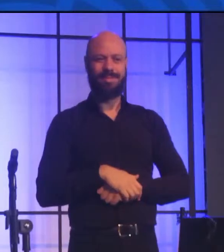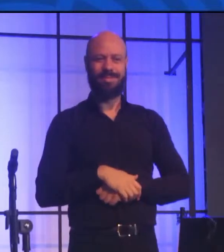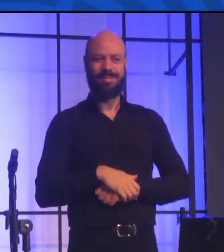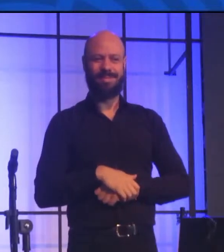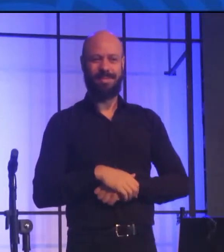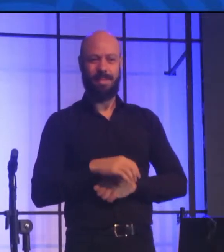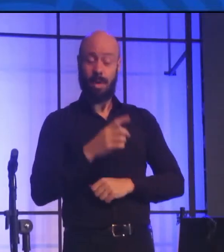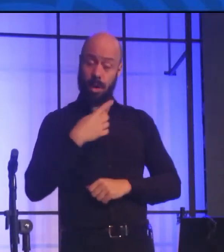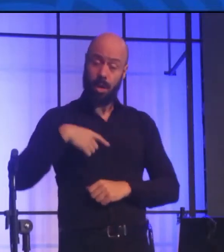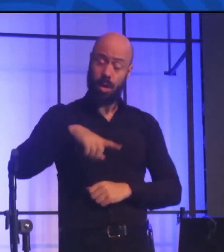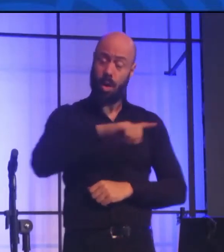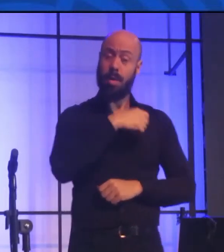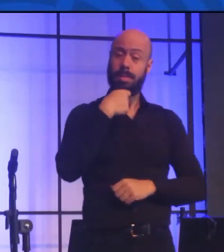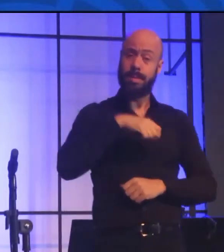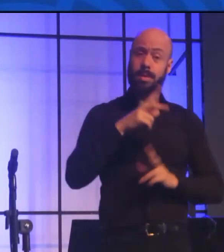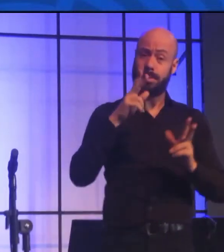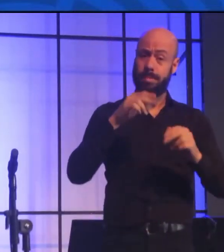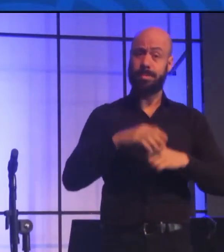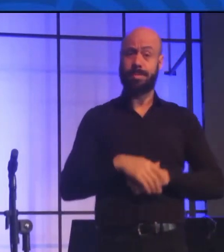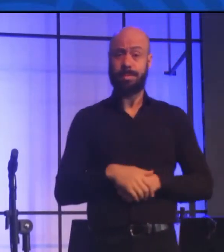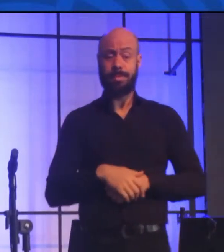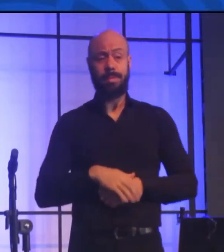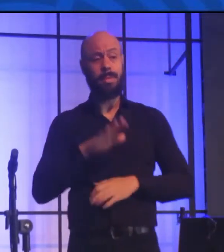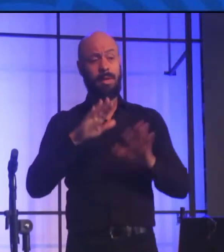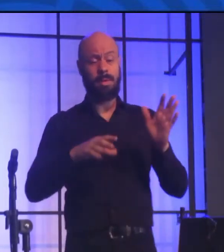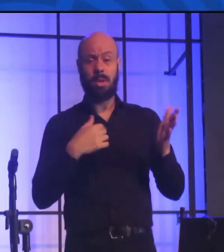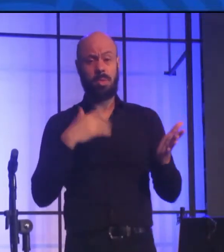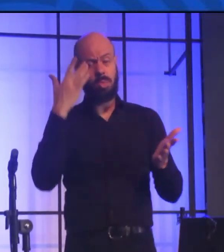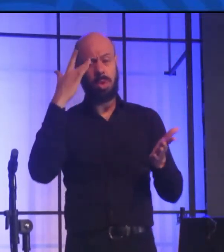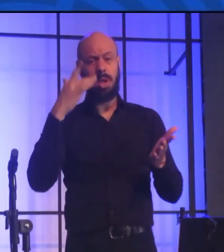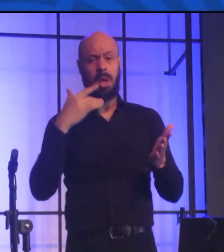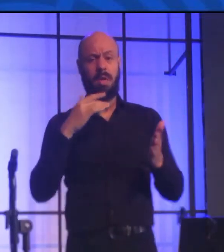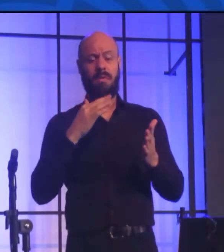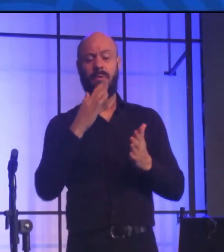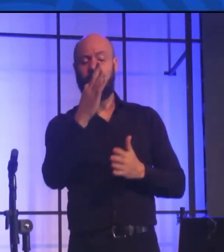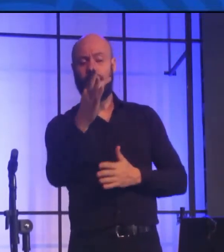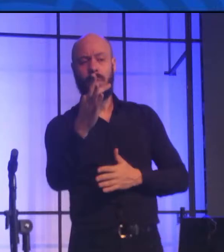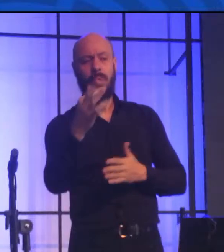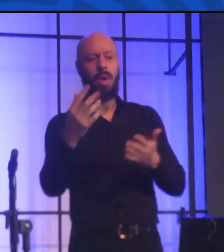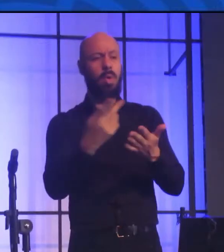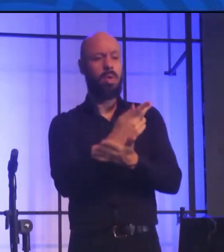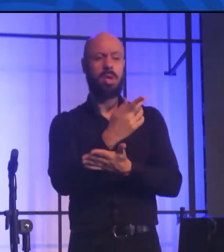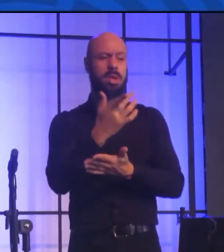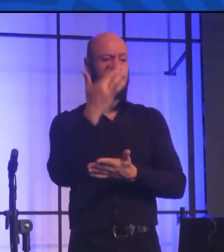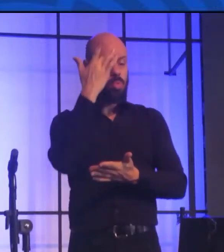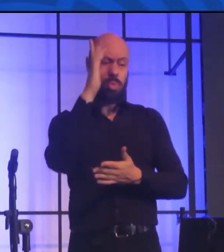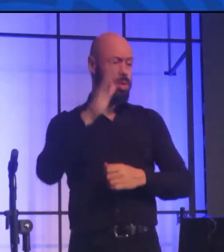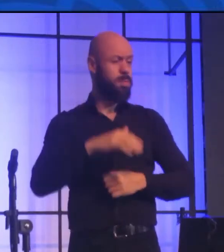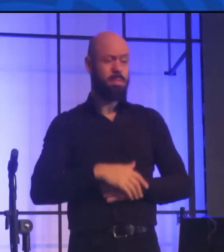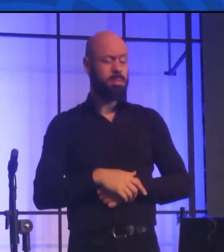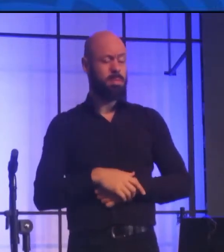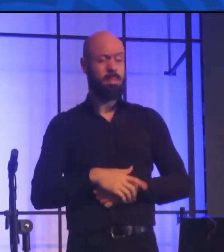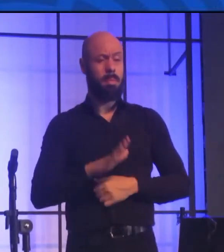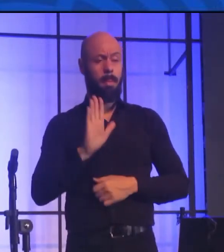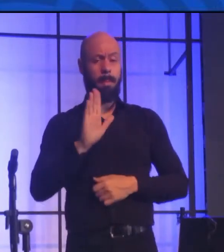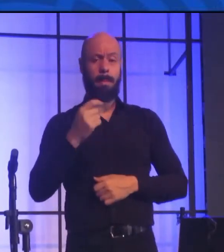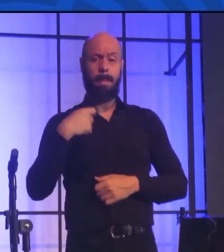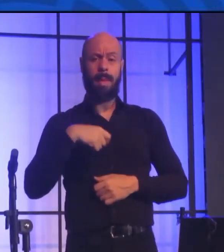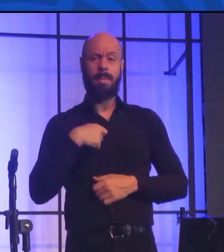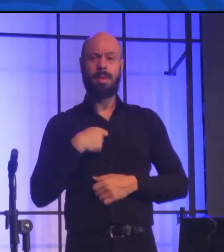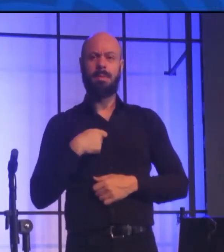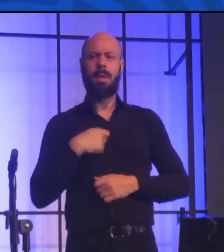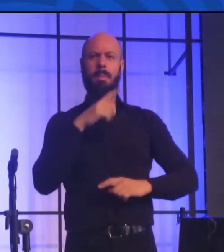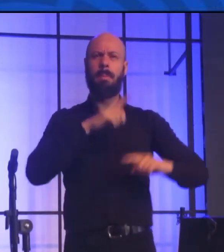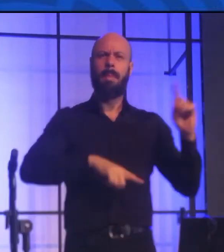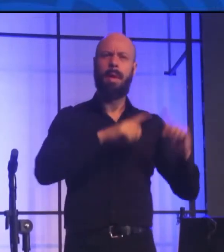Às vezes eu nem sei o que a vida vai me colocar. Então eu não sei quais os recursos eu tenho que levar